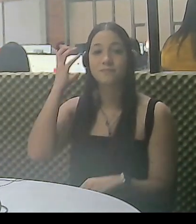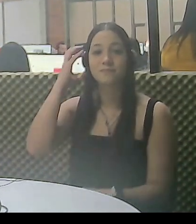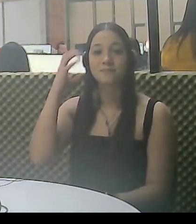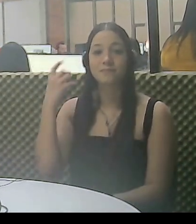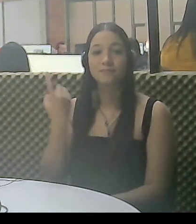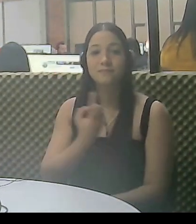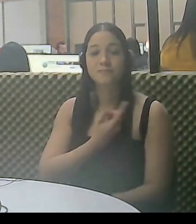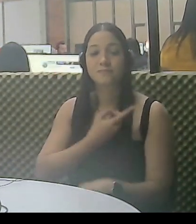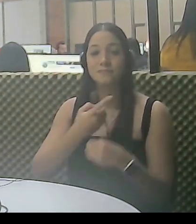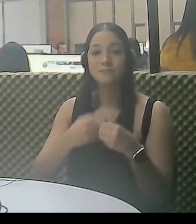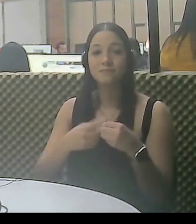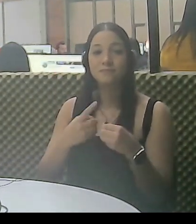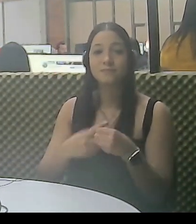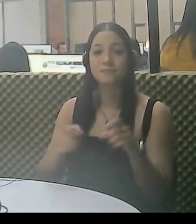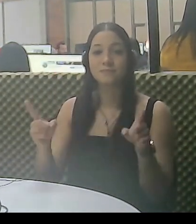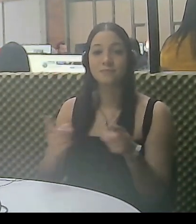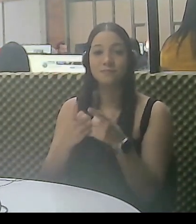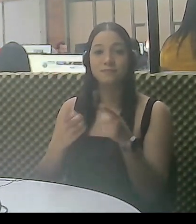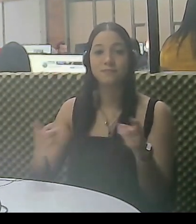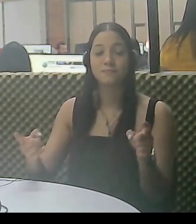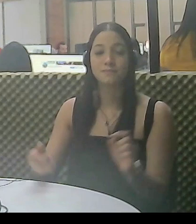Rádio Nossa Cidade.